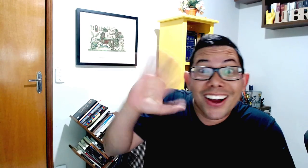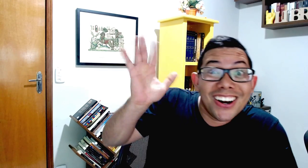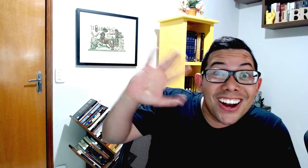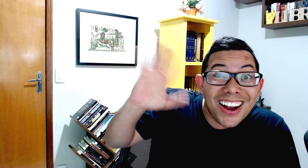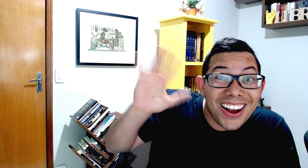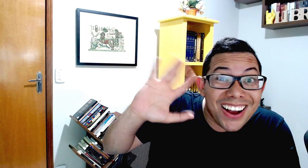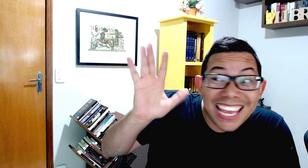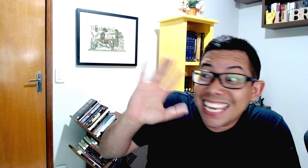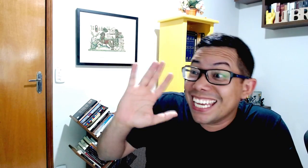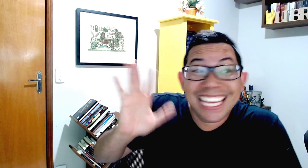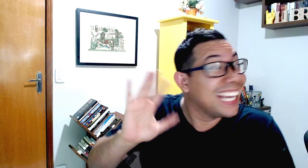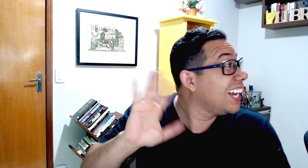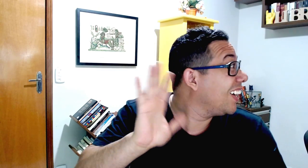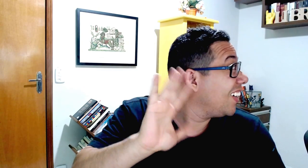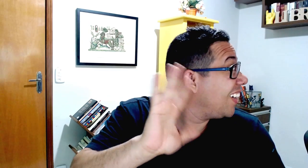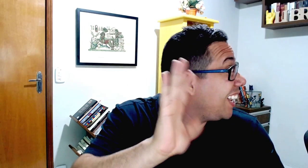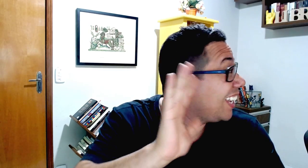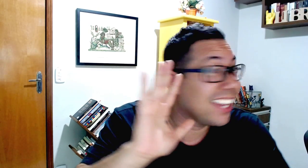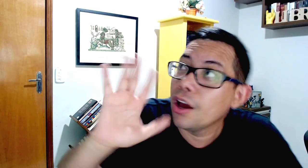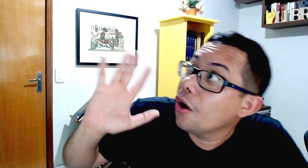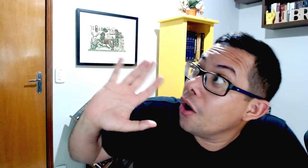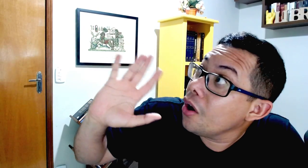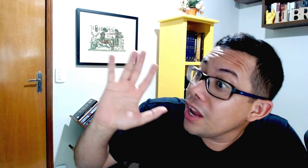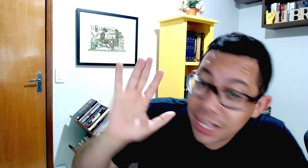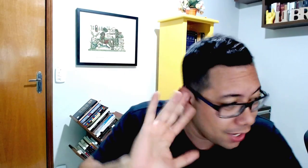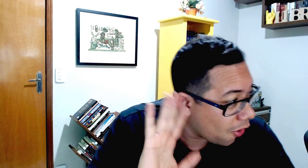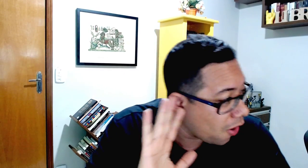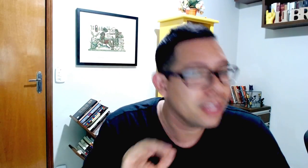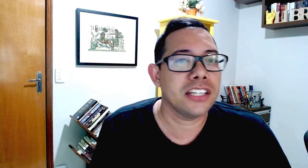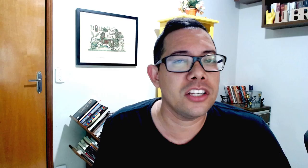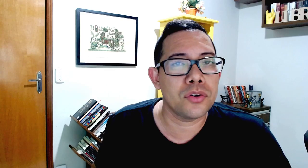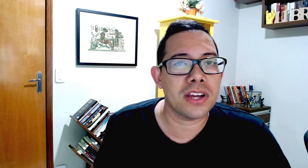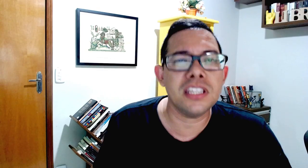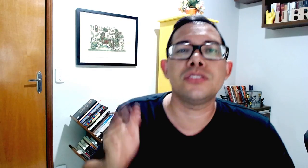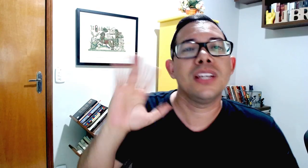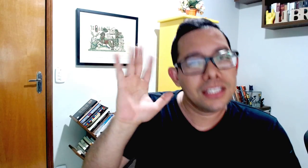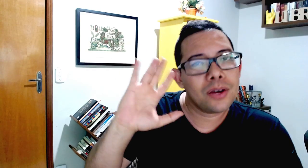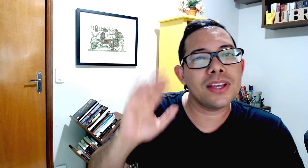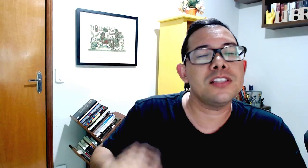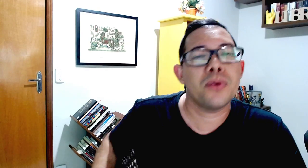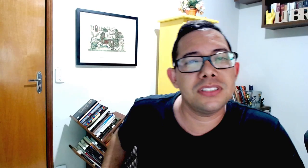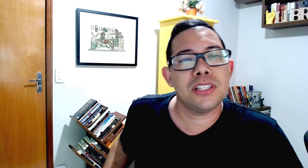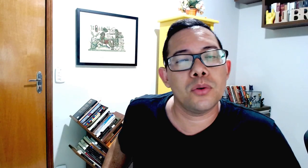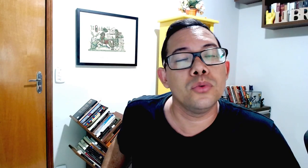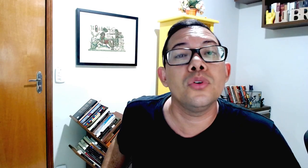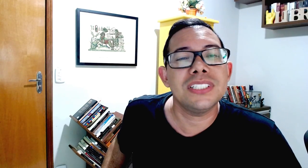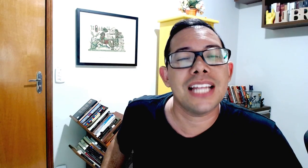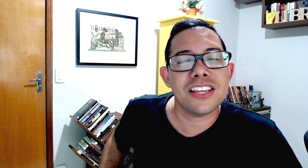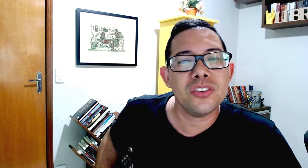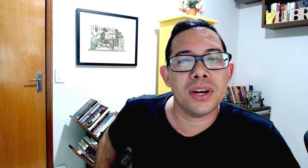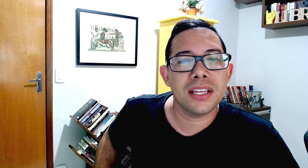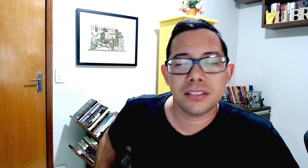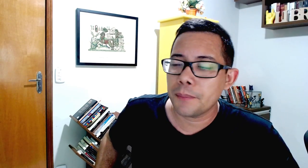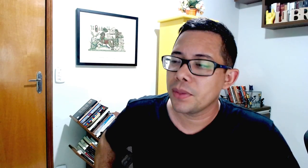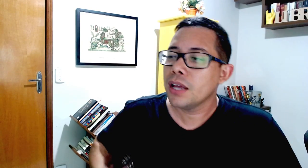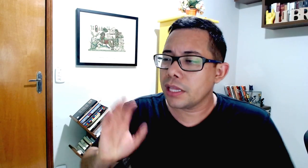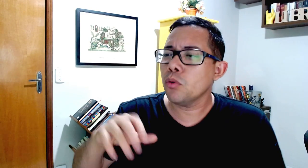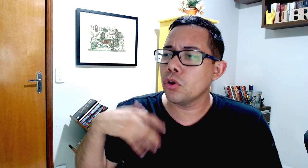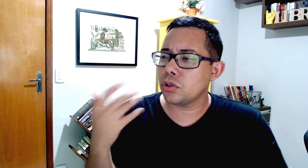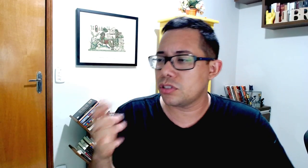dieta ai ai oi oi a gente não faz isso então esse pode ser um dos sinais de oita tem um